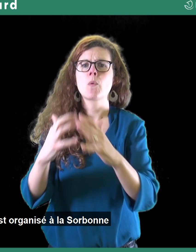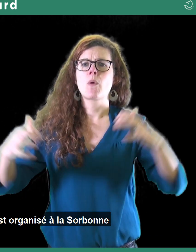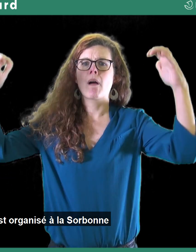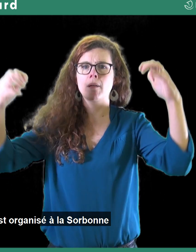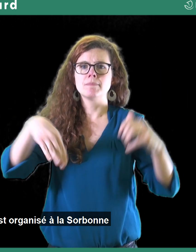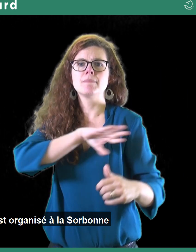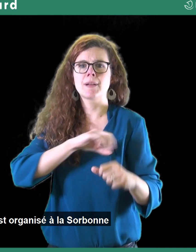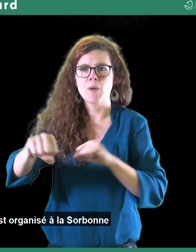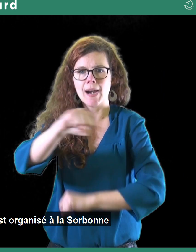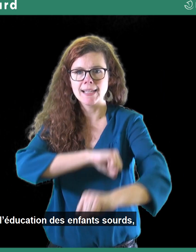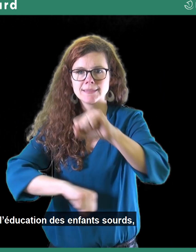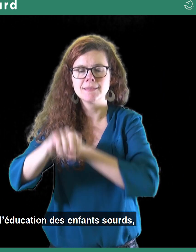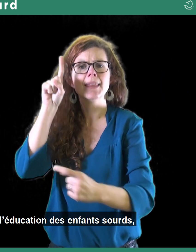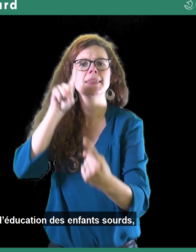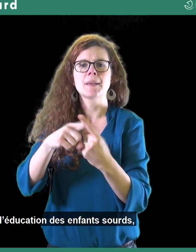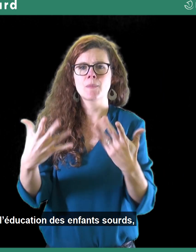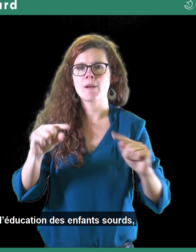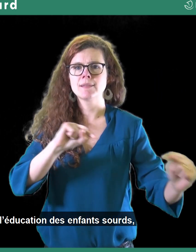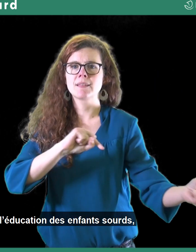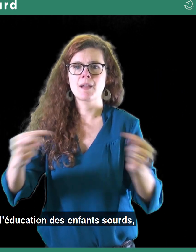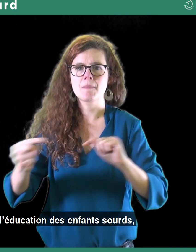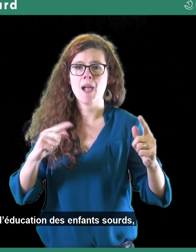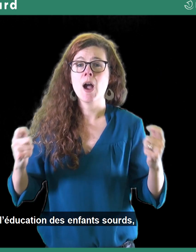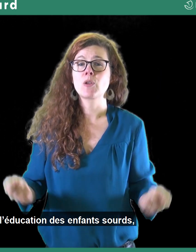Sorbonne afin de débattre de l'éducation des enfants sourds.